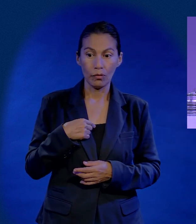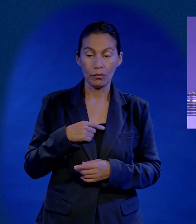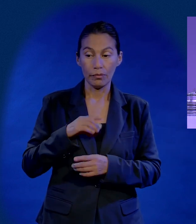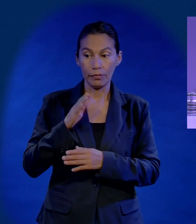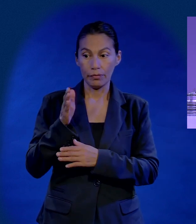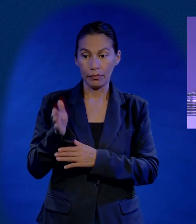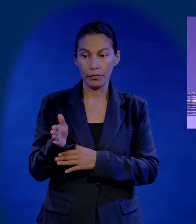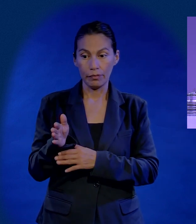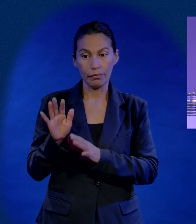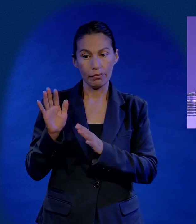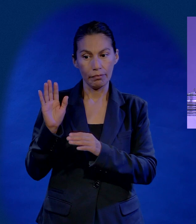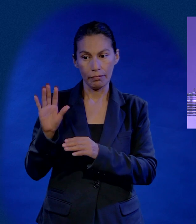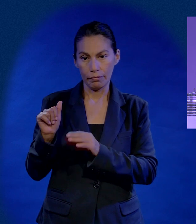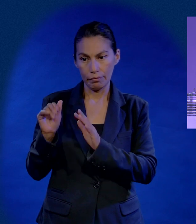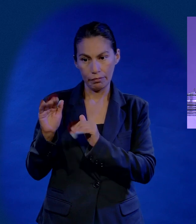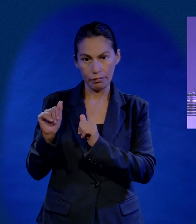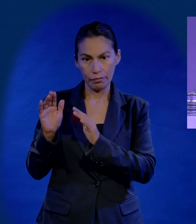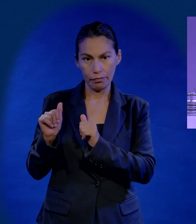voy a pasar a despedirme